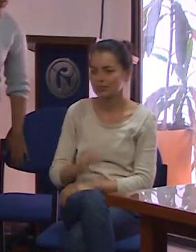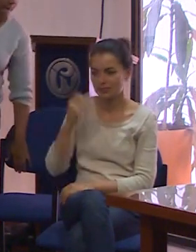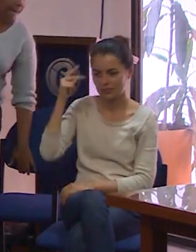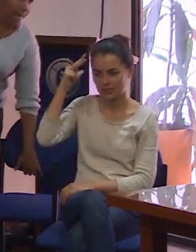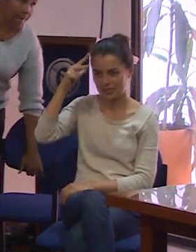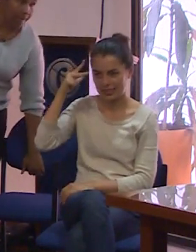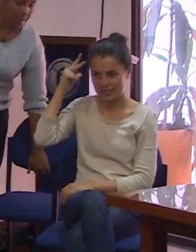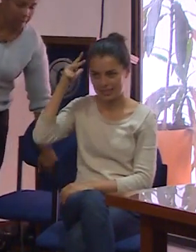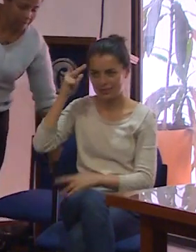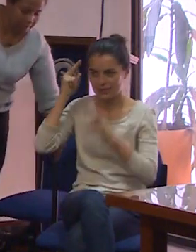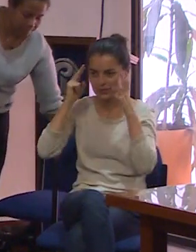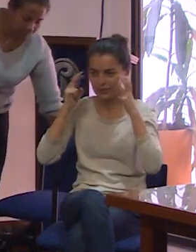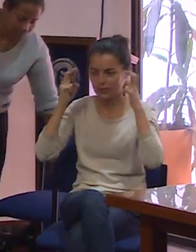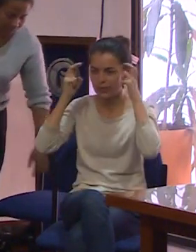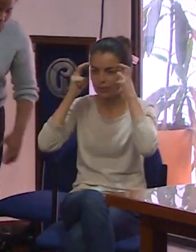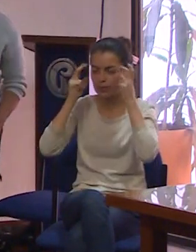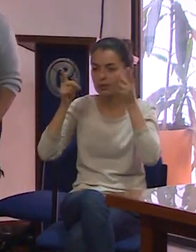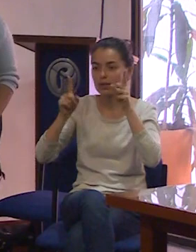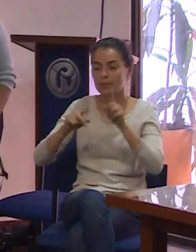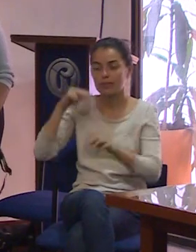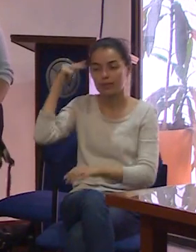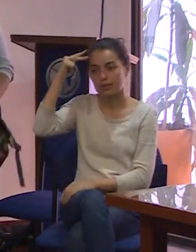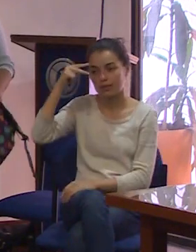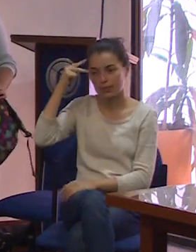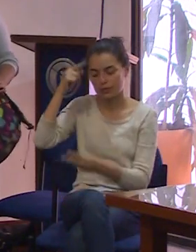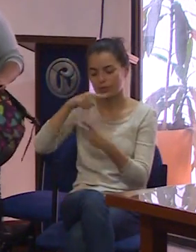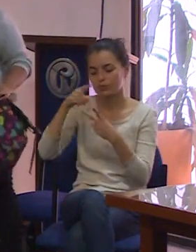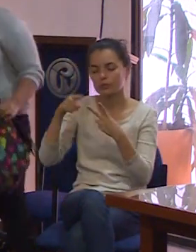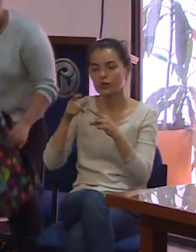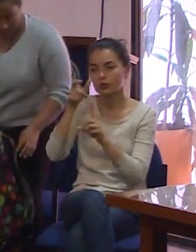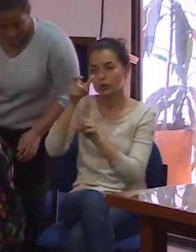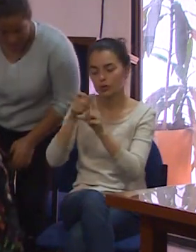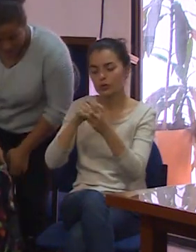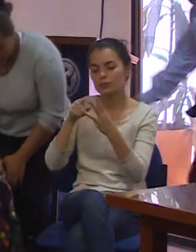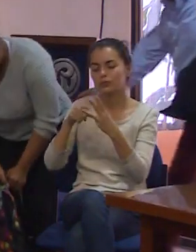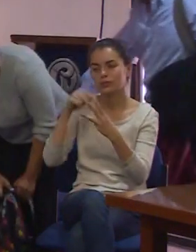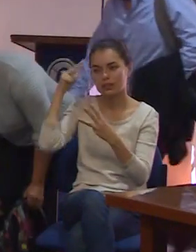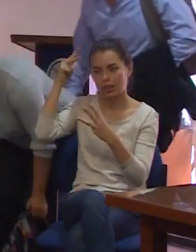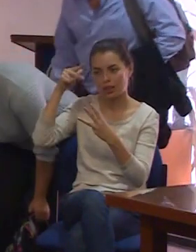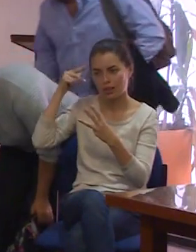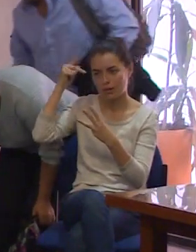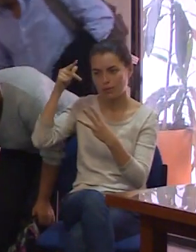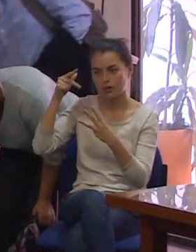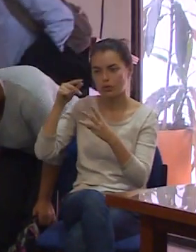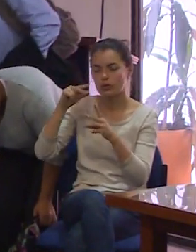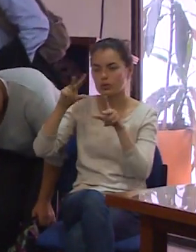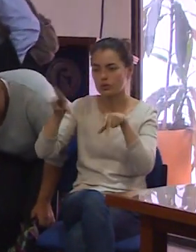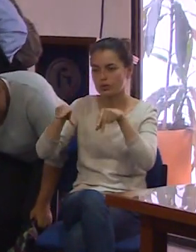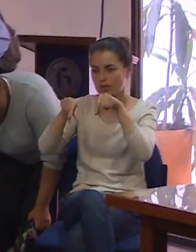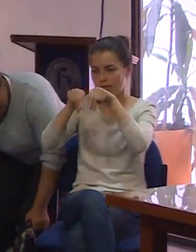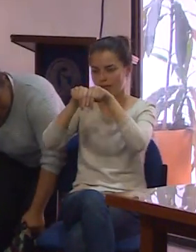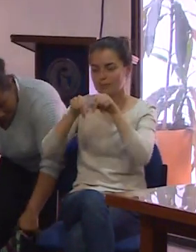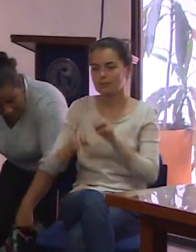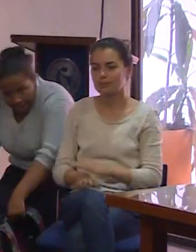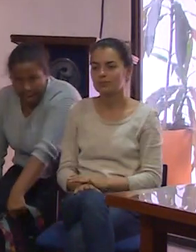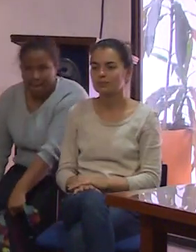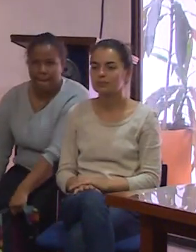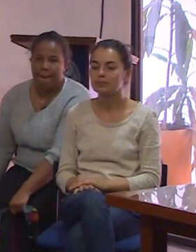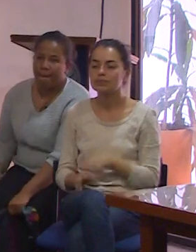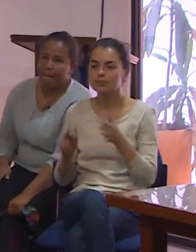La dimensión del conocimiento, la dimensión del sujeto y la dimensión sociedad. Es